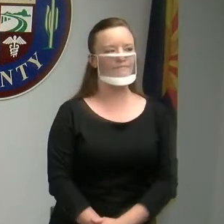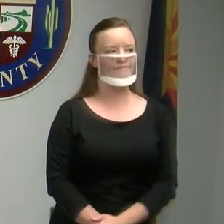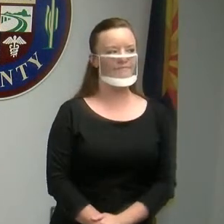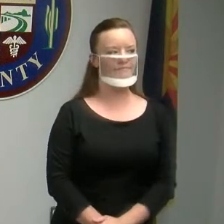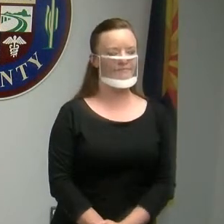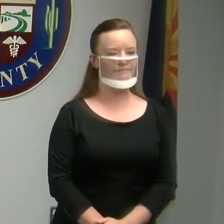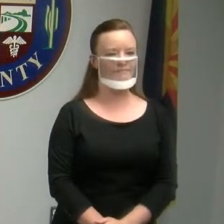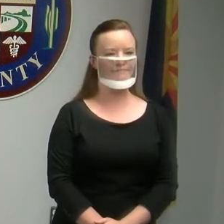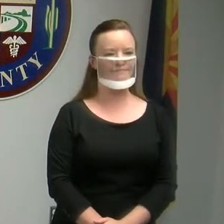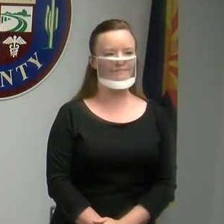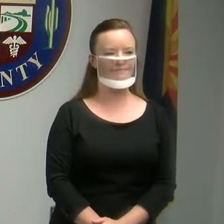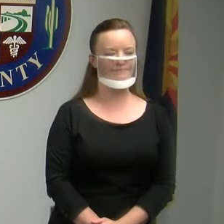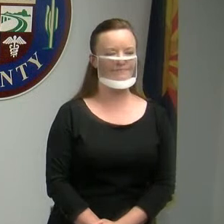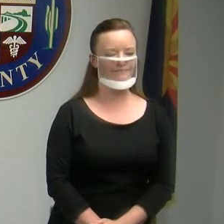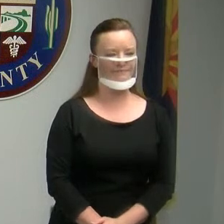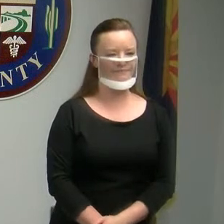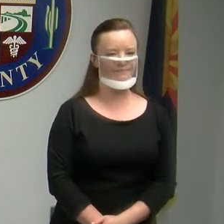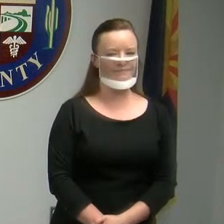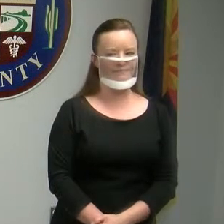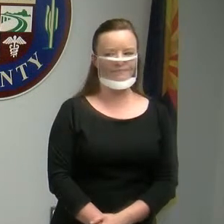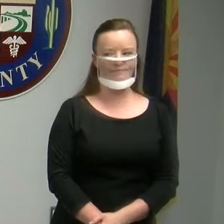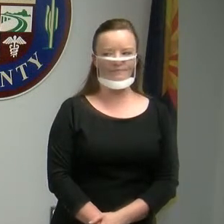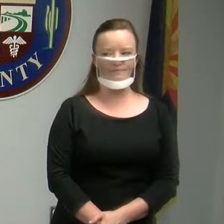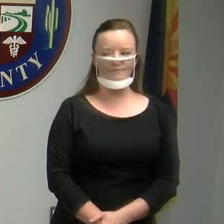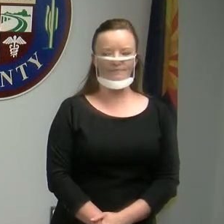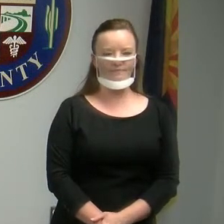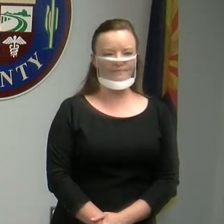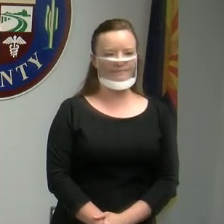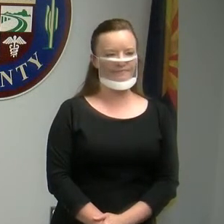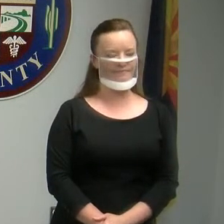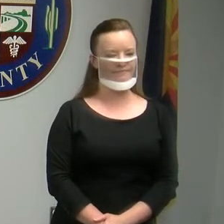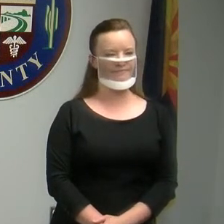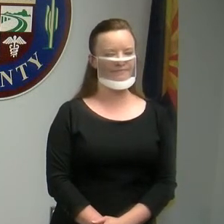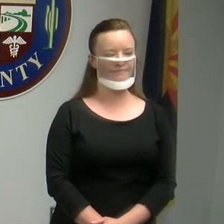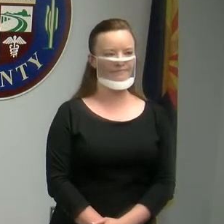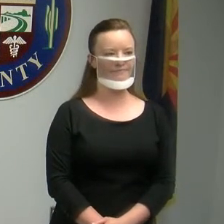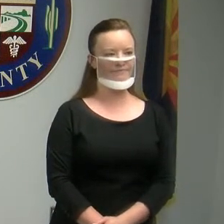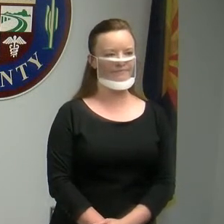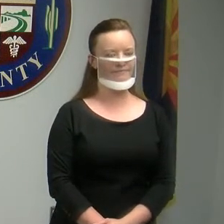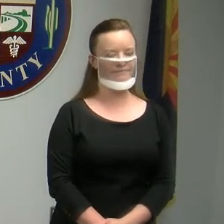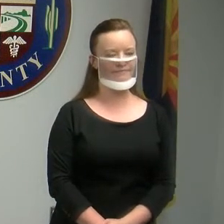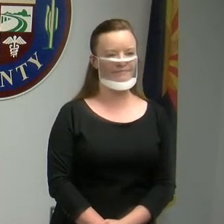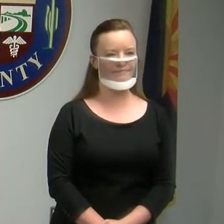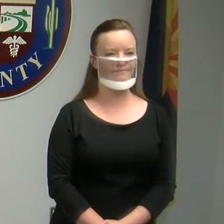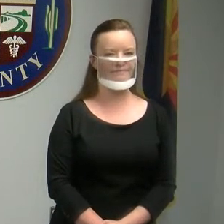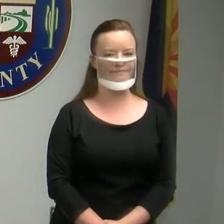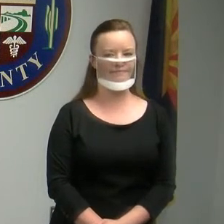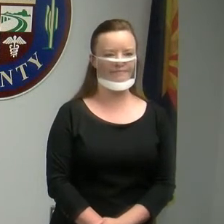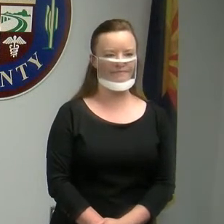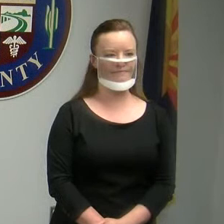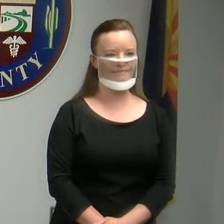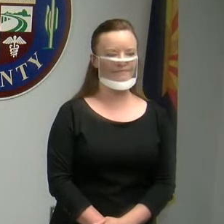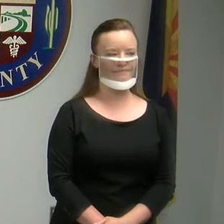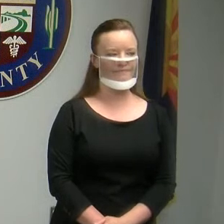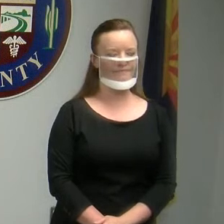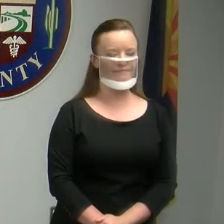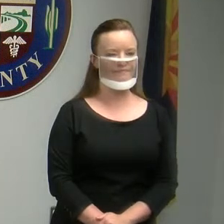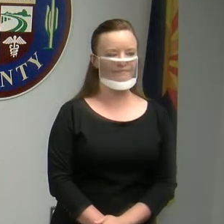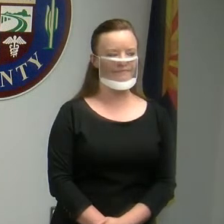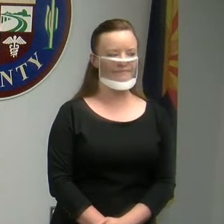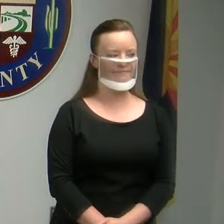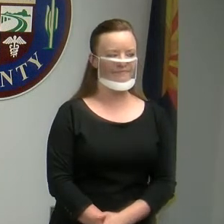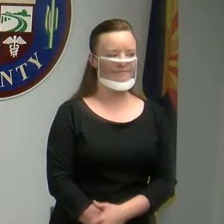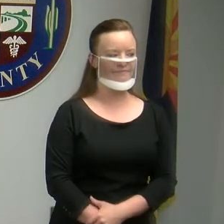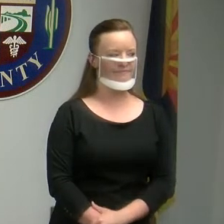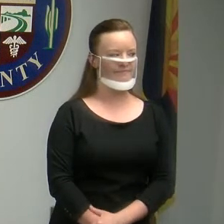Bueno, fueron dos preguntas en una. Vamos a contestar de una por una. Es cómo se miran los números en la morgue, y la segunda